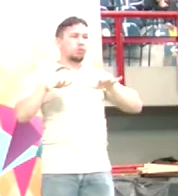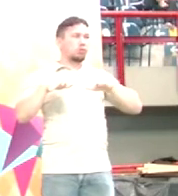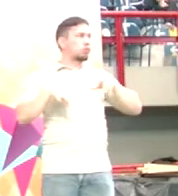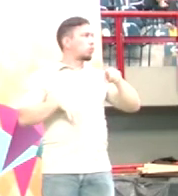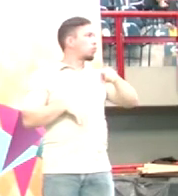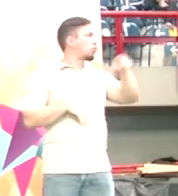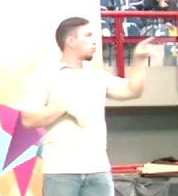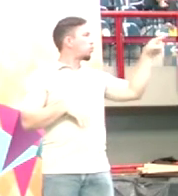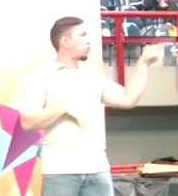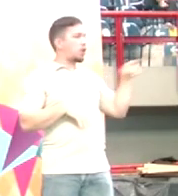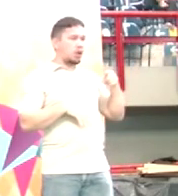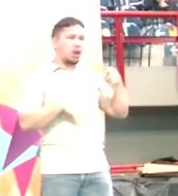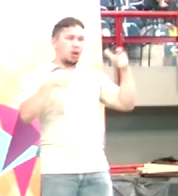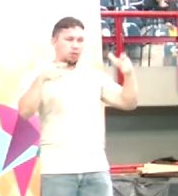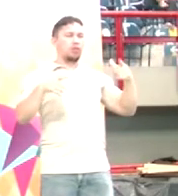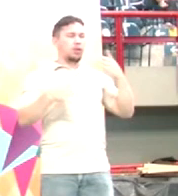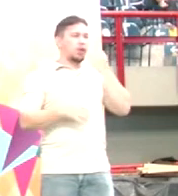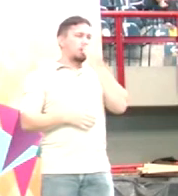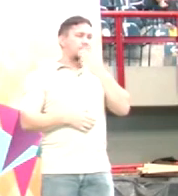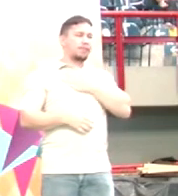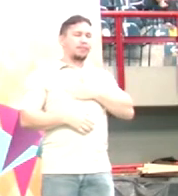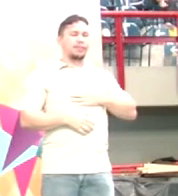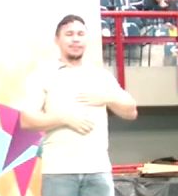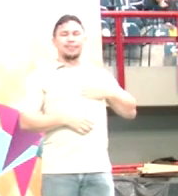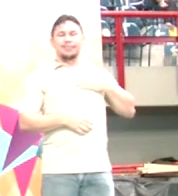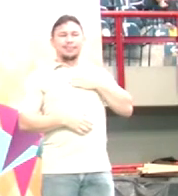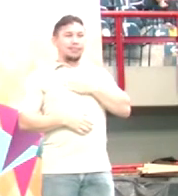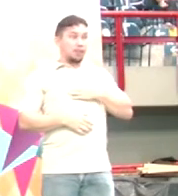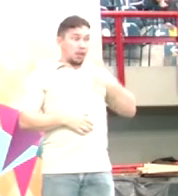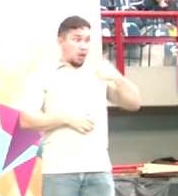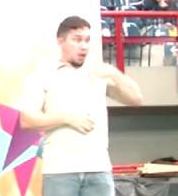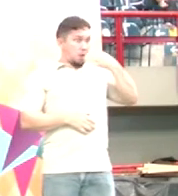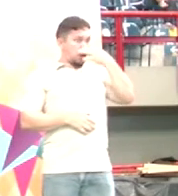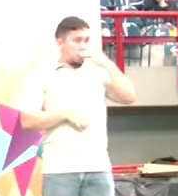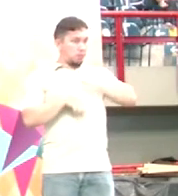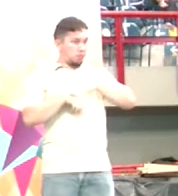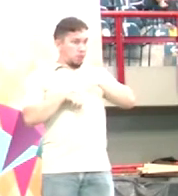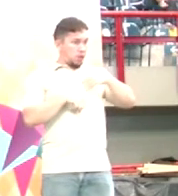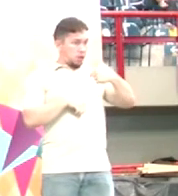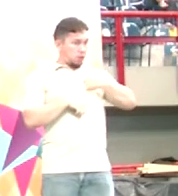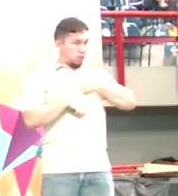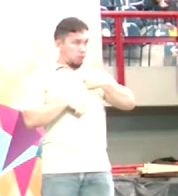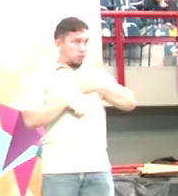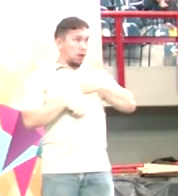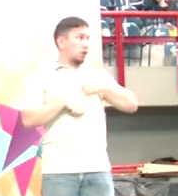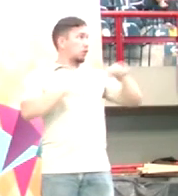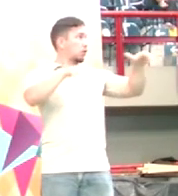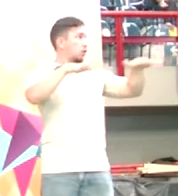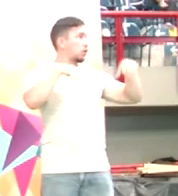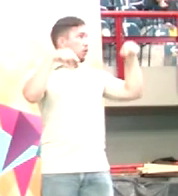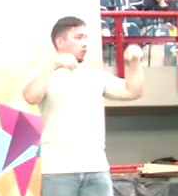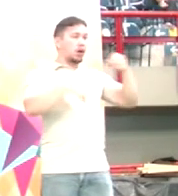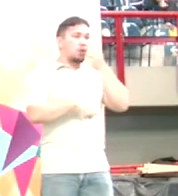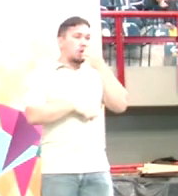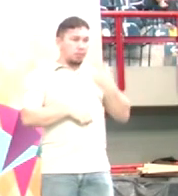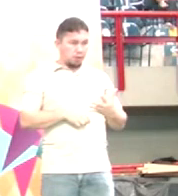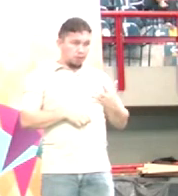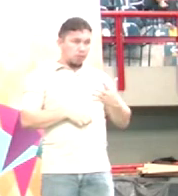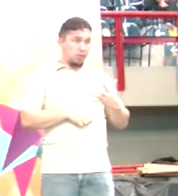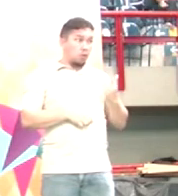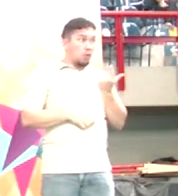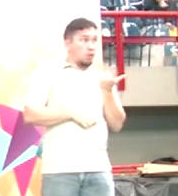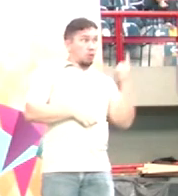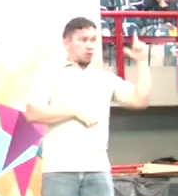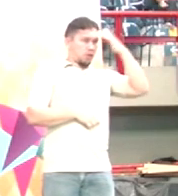que ele é um ambiente agradável. Esta é a minha opinião de que esse ambiente é agradável.